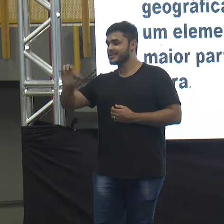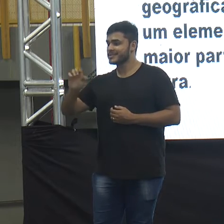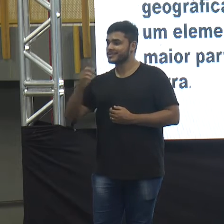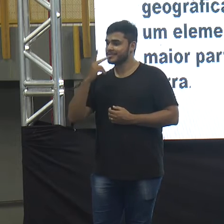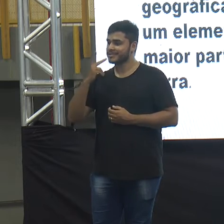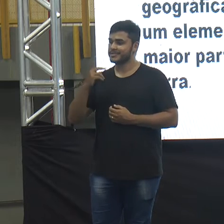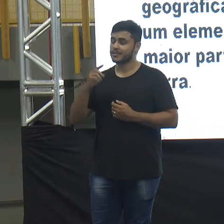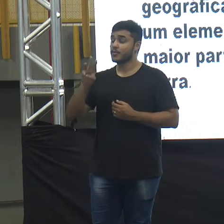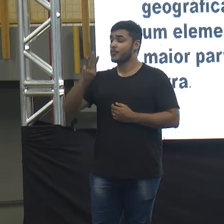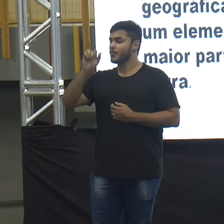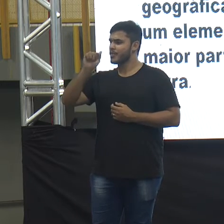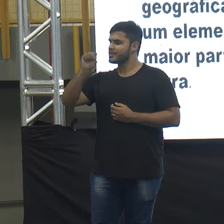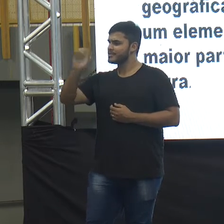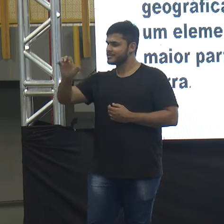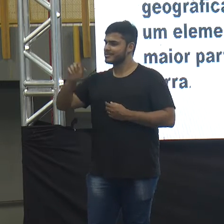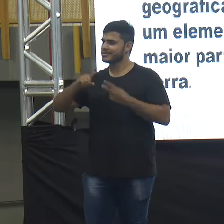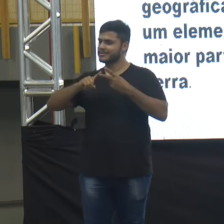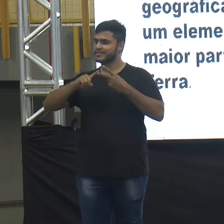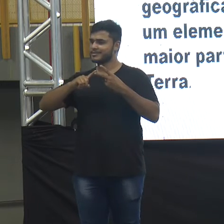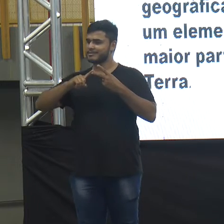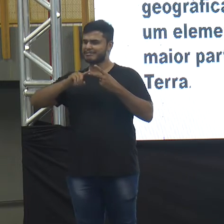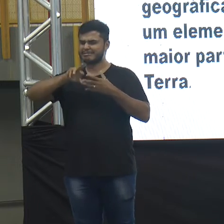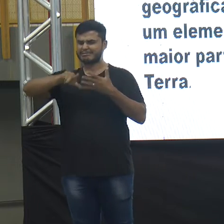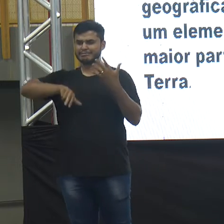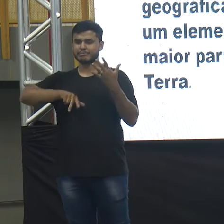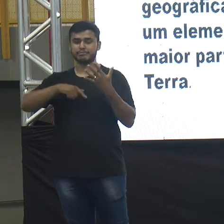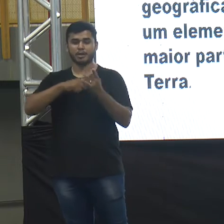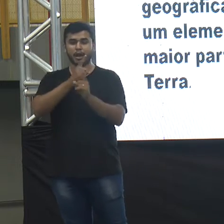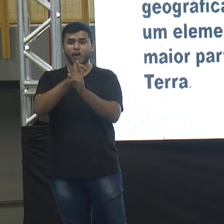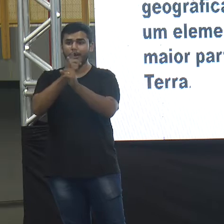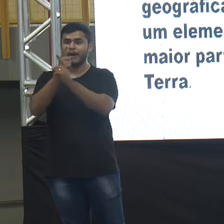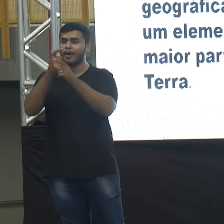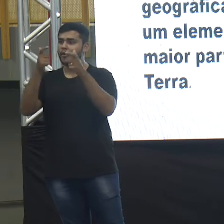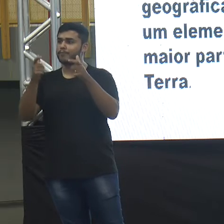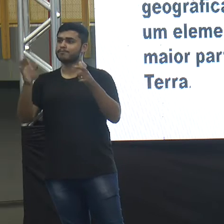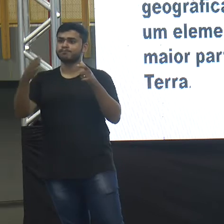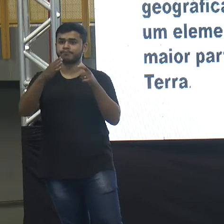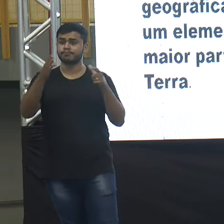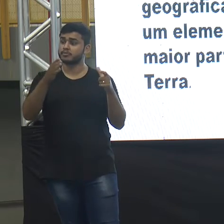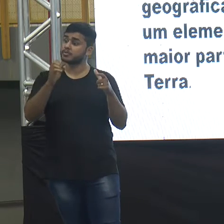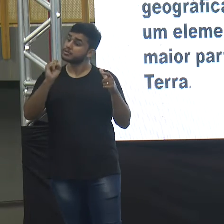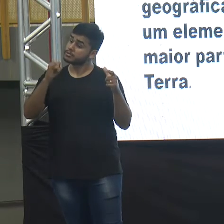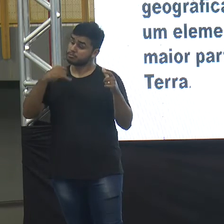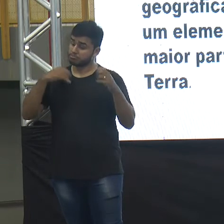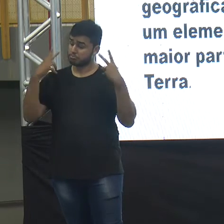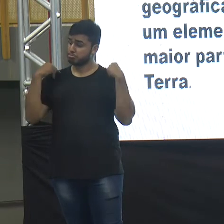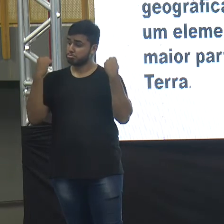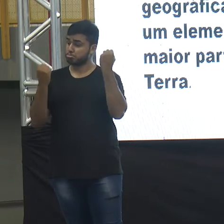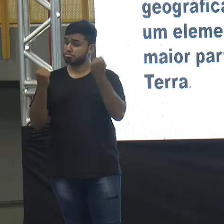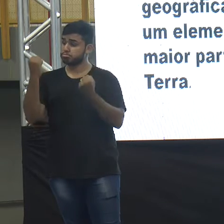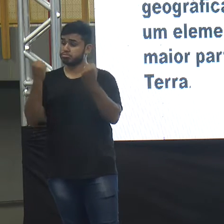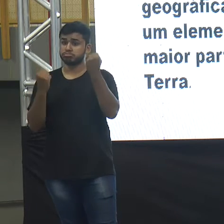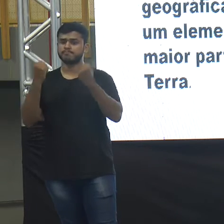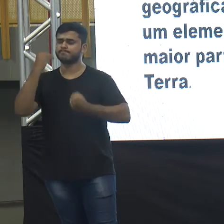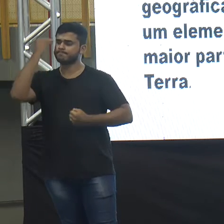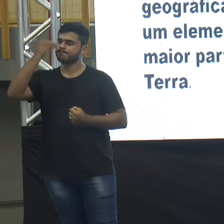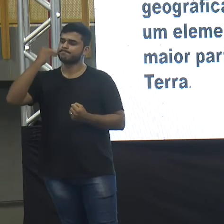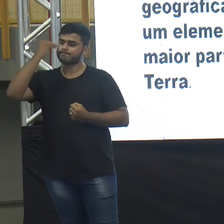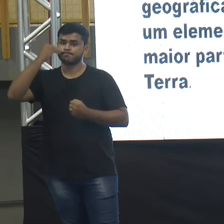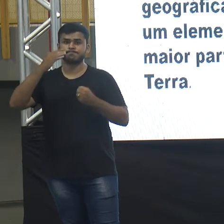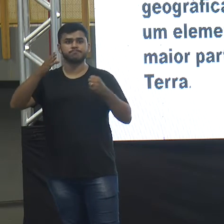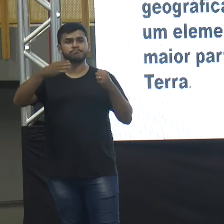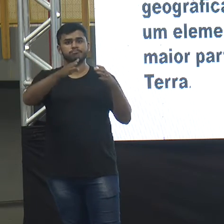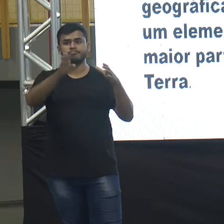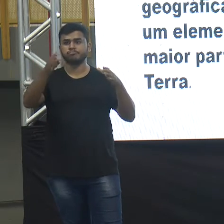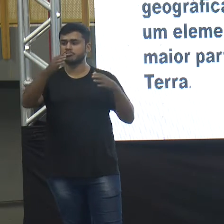de localização, o camarada está perdido. A não ser que ele seja muito experiente. Então, numa cidade como Fortaleza, numa cidade